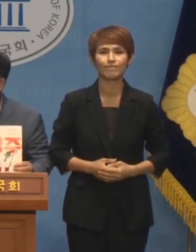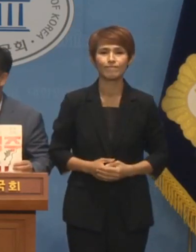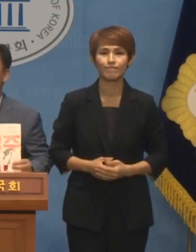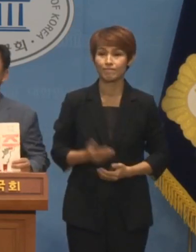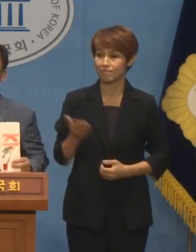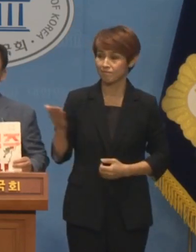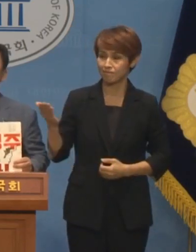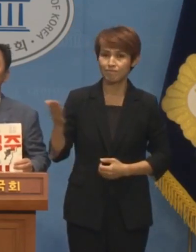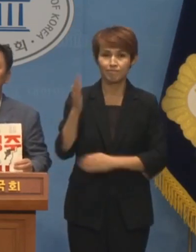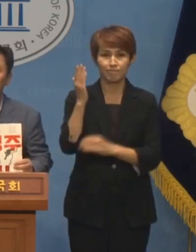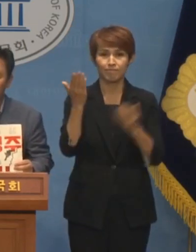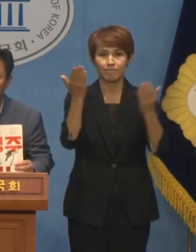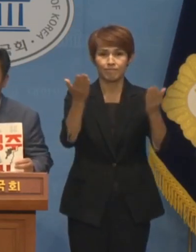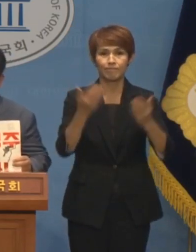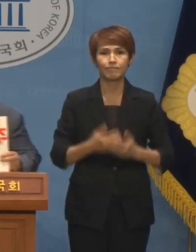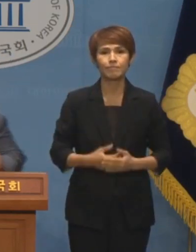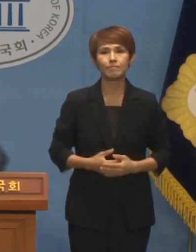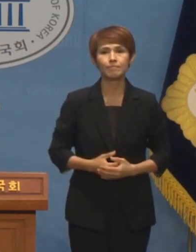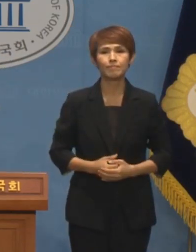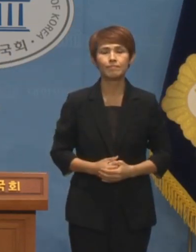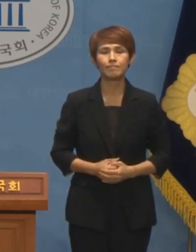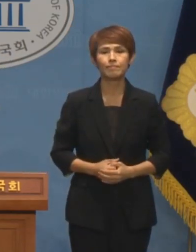의원님 취지 말씀 해주시겠습니다.